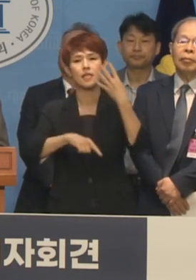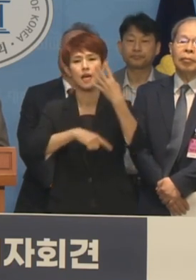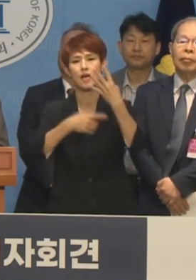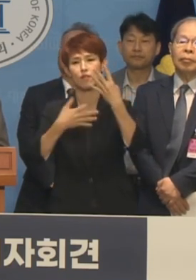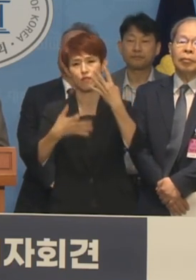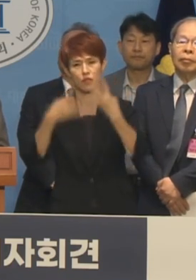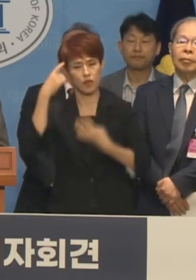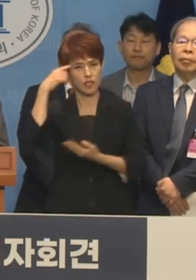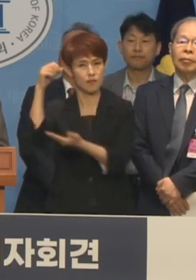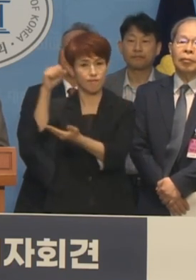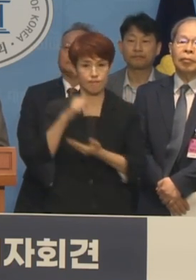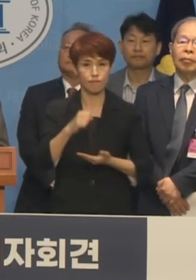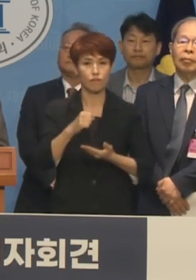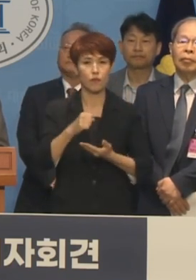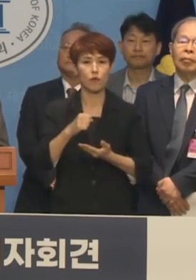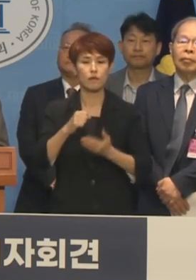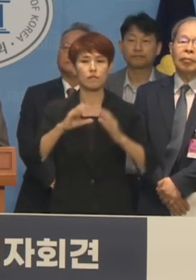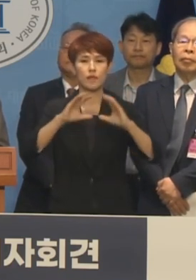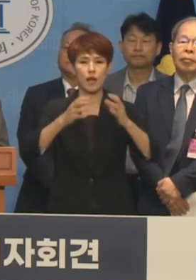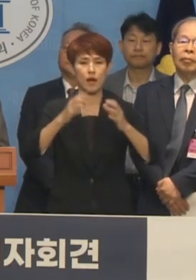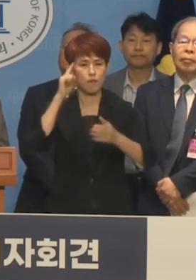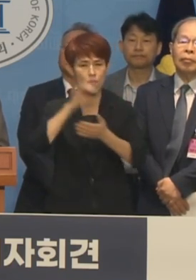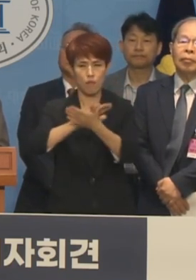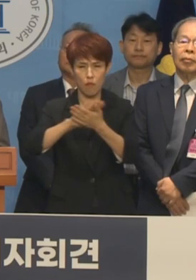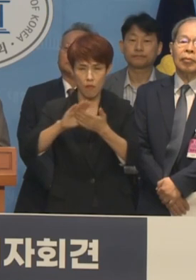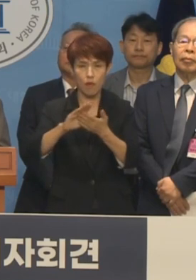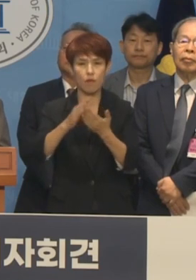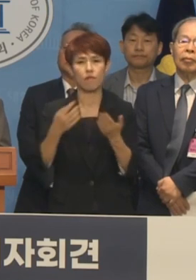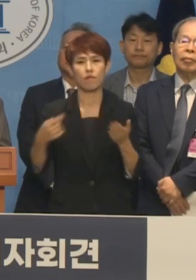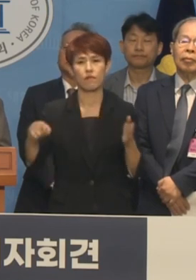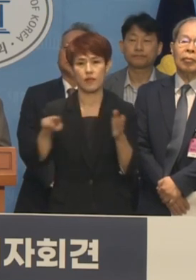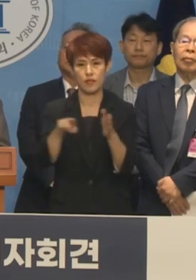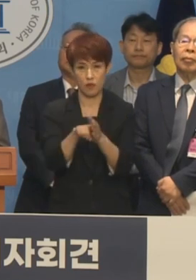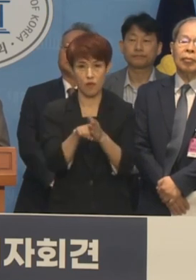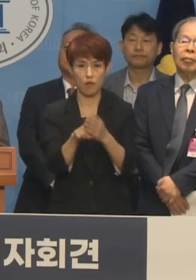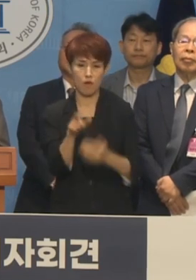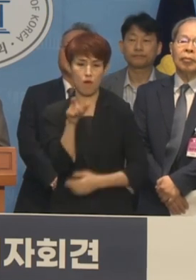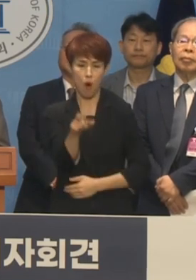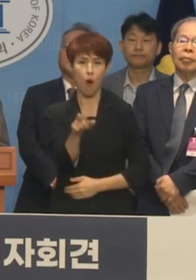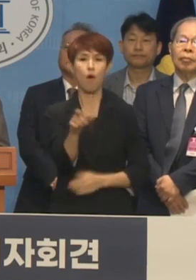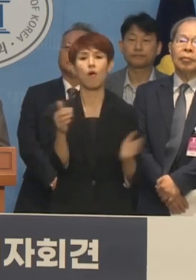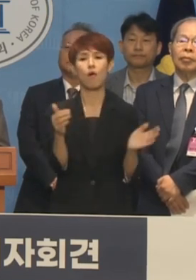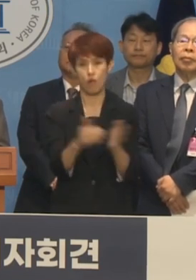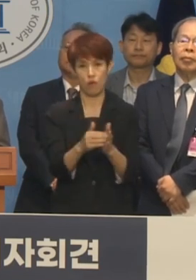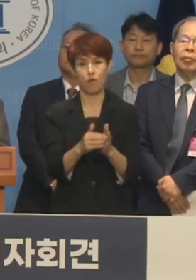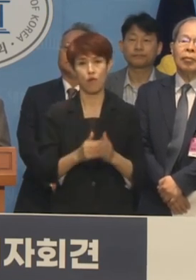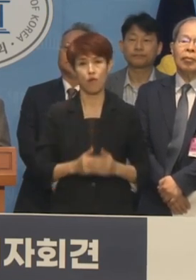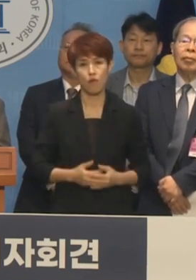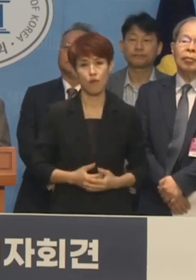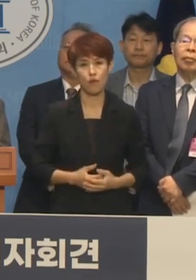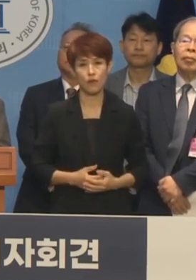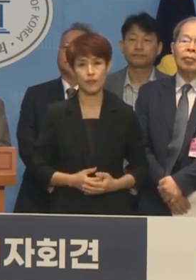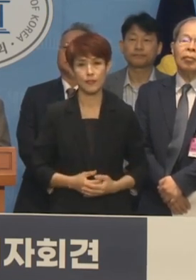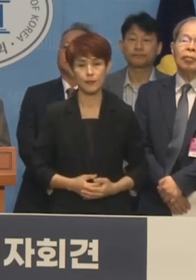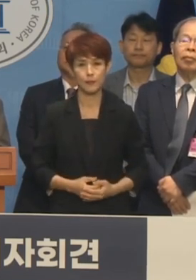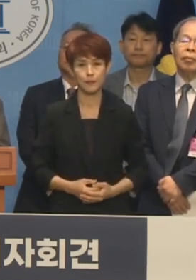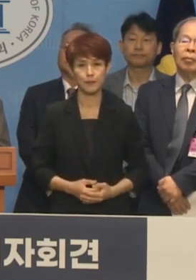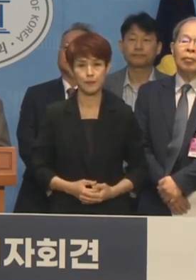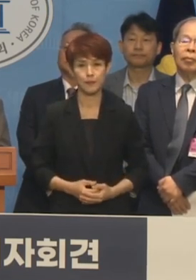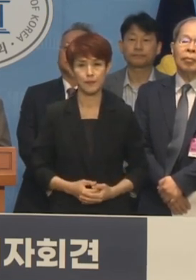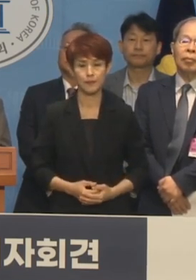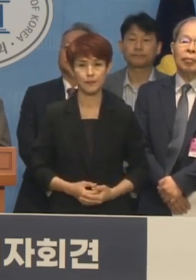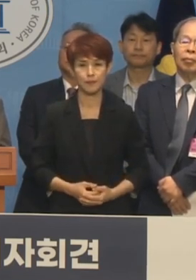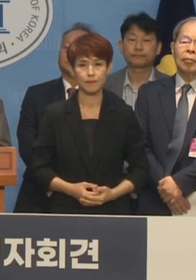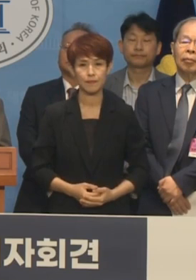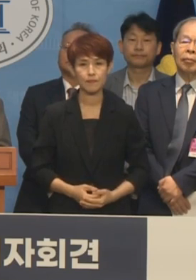조국의 민주개혁과 평화적 통일의 사명에 입각하여 라고 헌법 전문에 기록하고